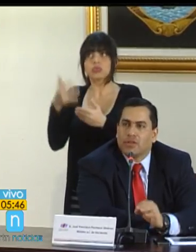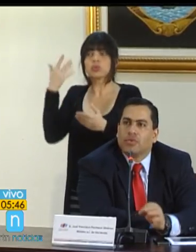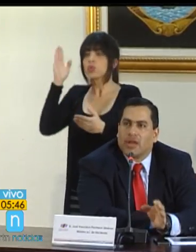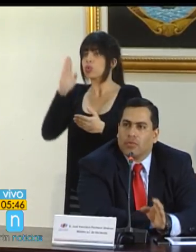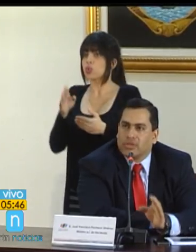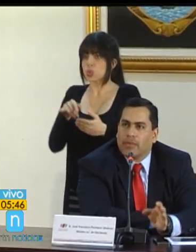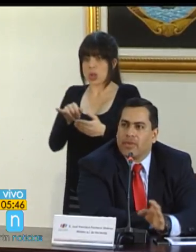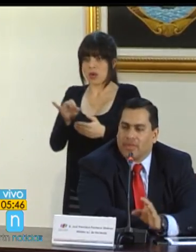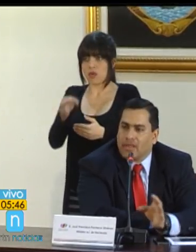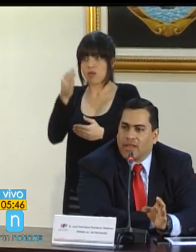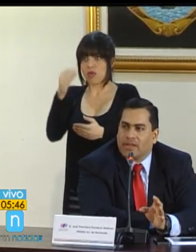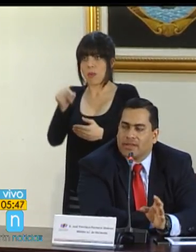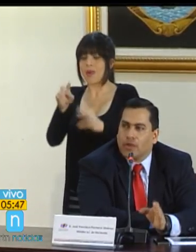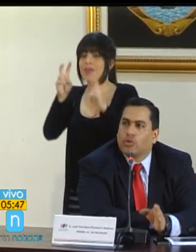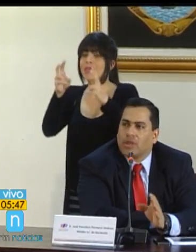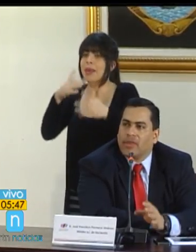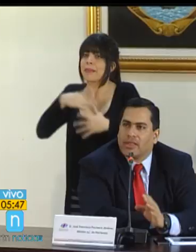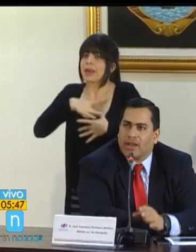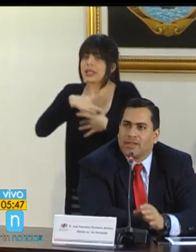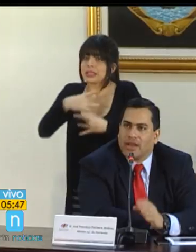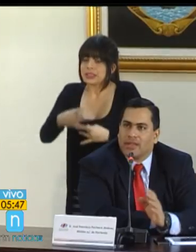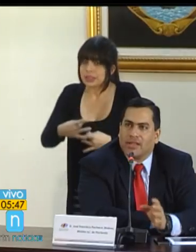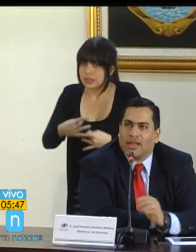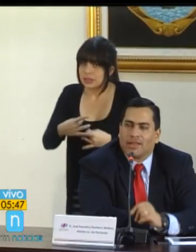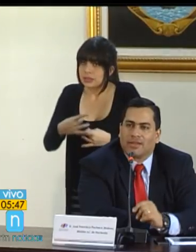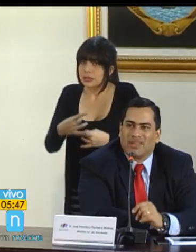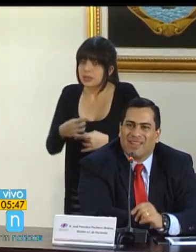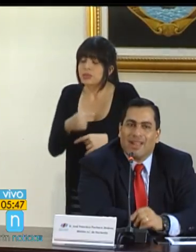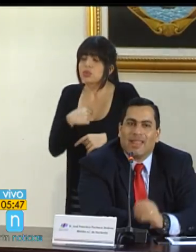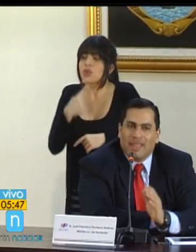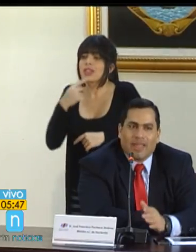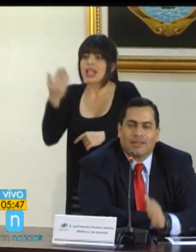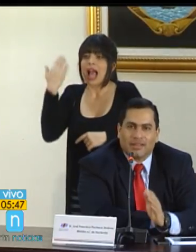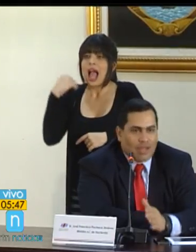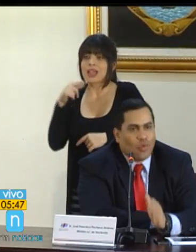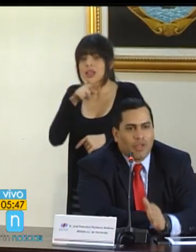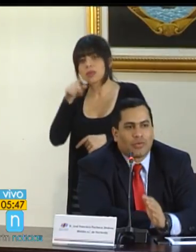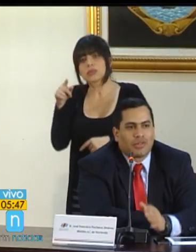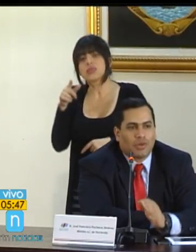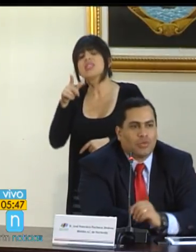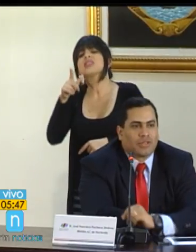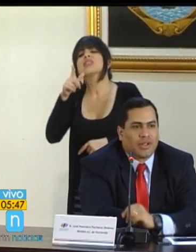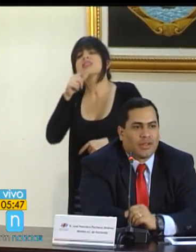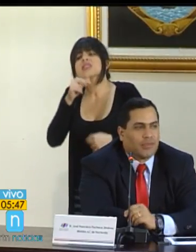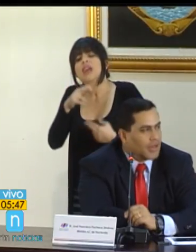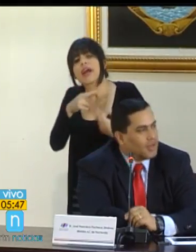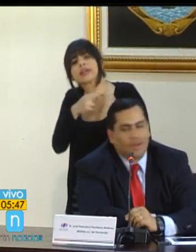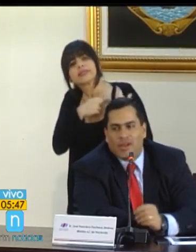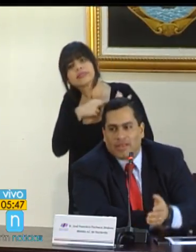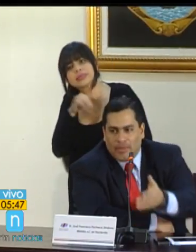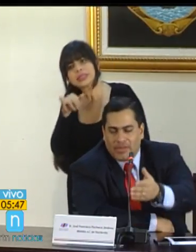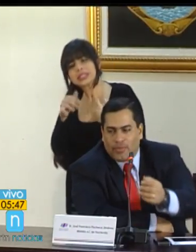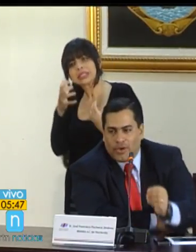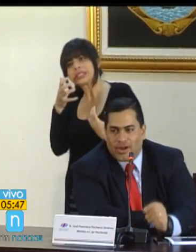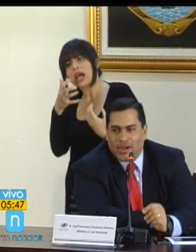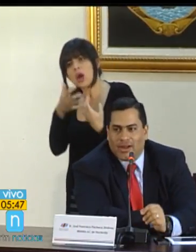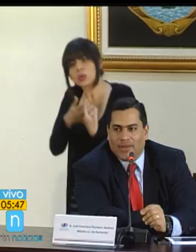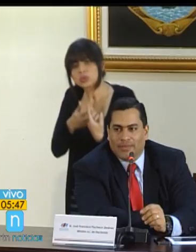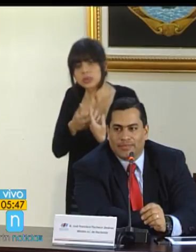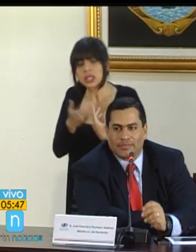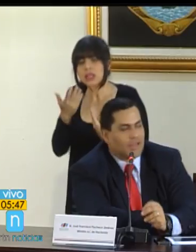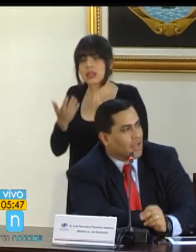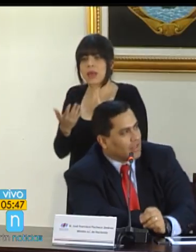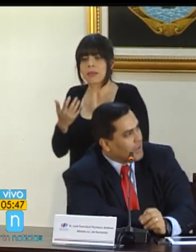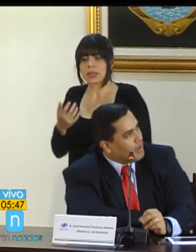Pero ese es un tema de interés. El otro tema de interés que les decía antes es, ¿y quién se está comiendo este ajuste? ¿Verdad? Tal vez si me puede regalar